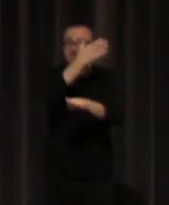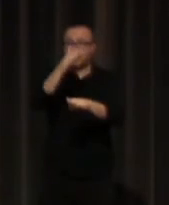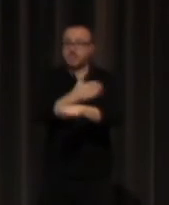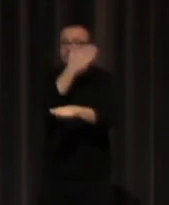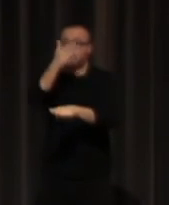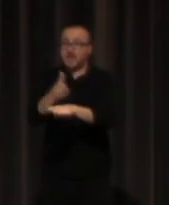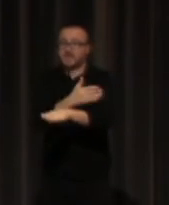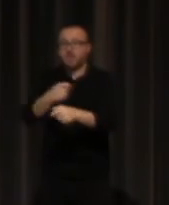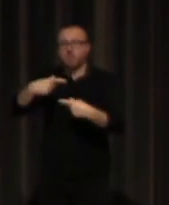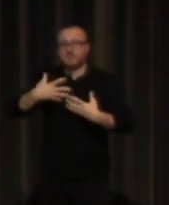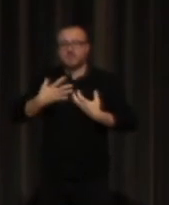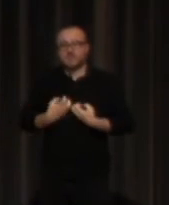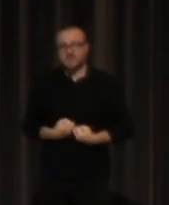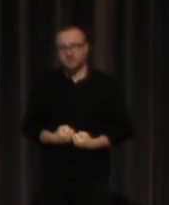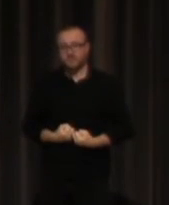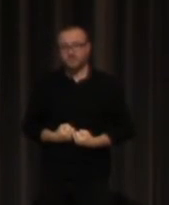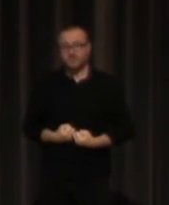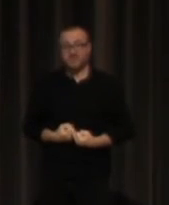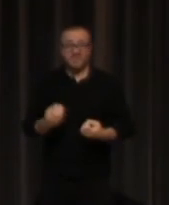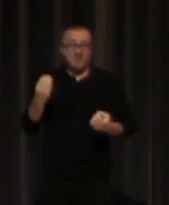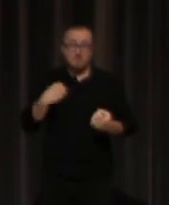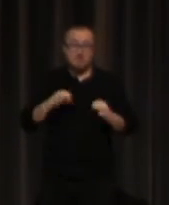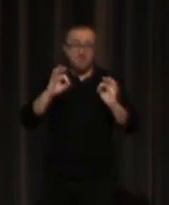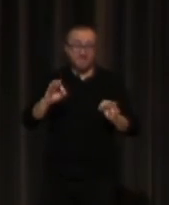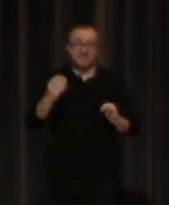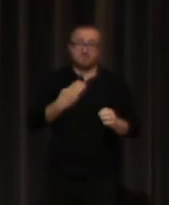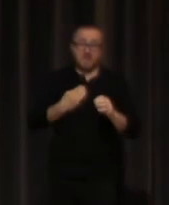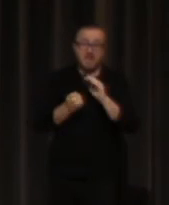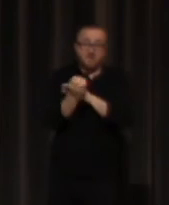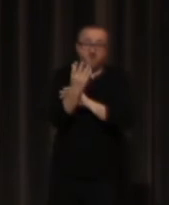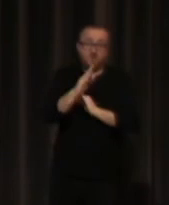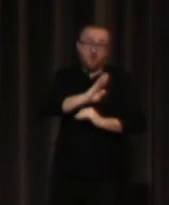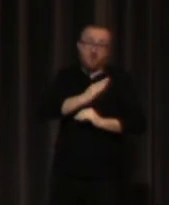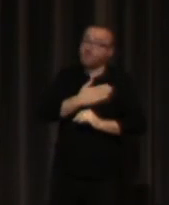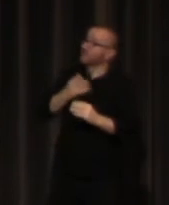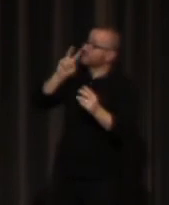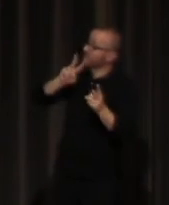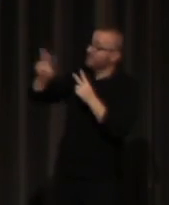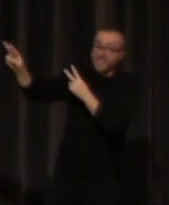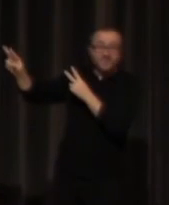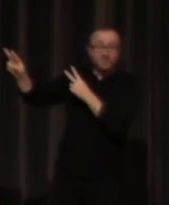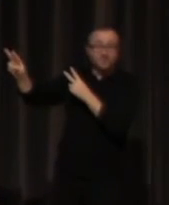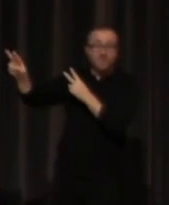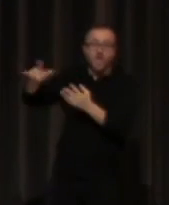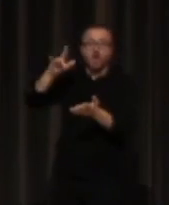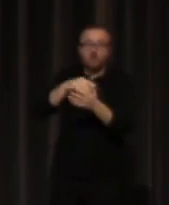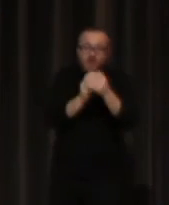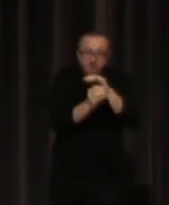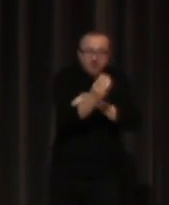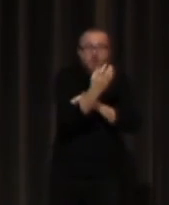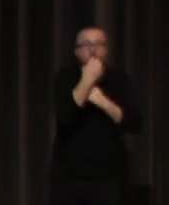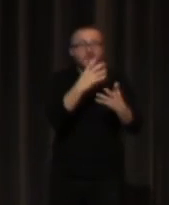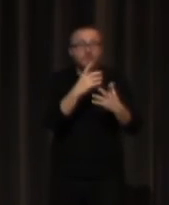trista, com les meves pobres, com els meus pobres geranis de l'estiu. En un moment tot et serà